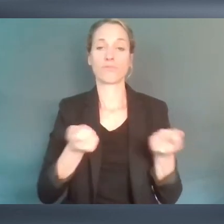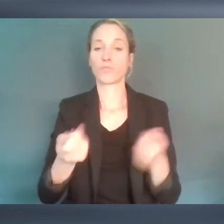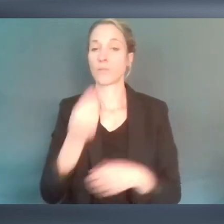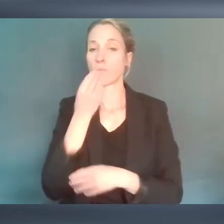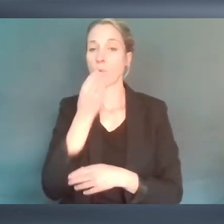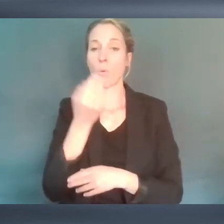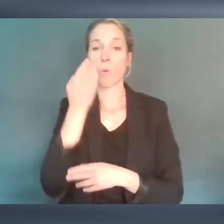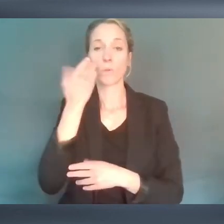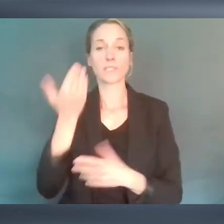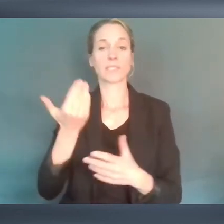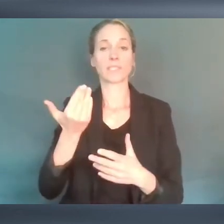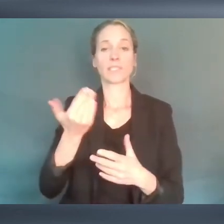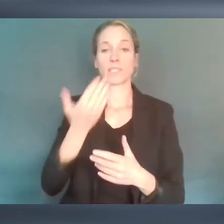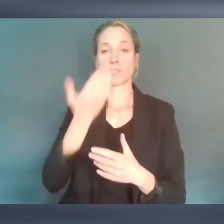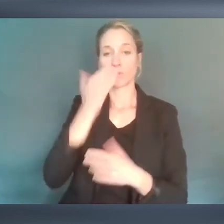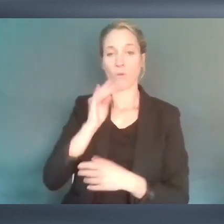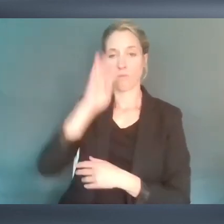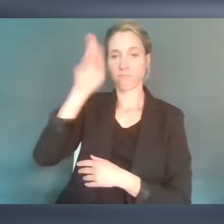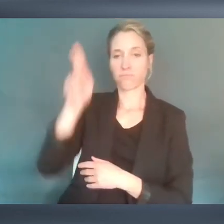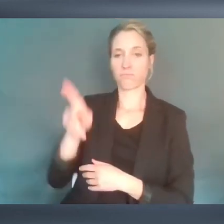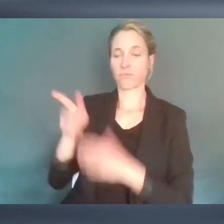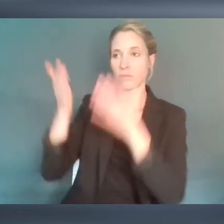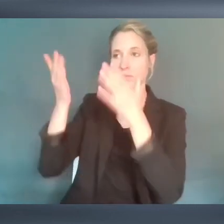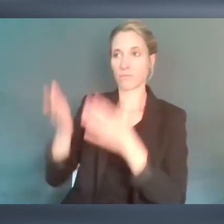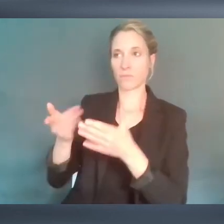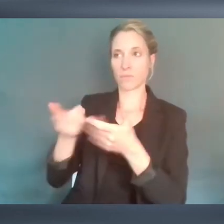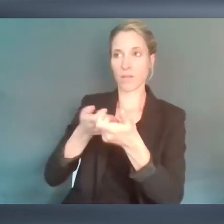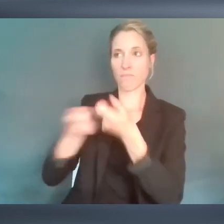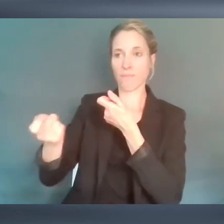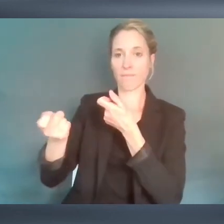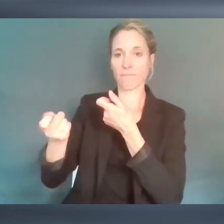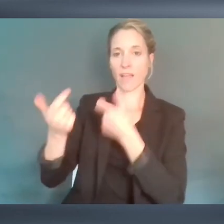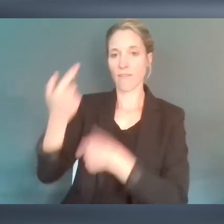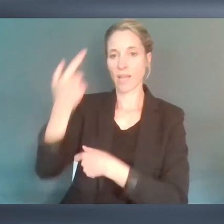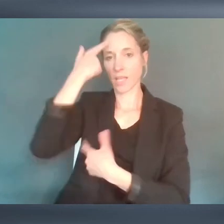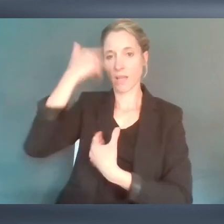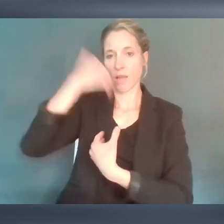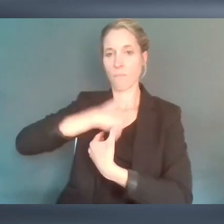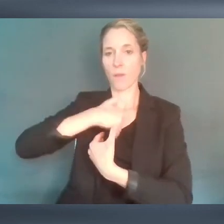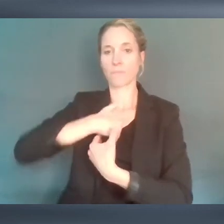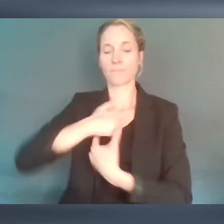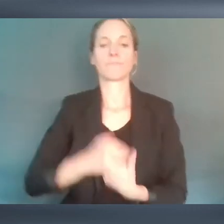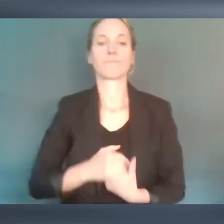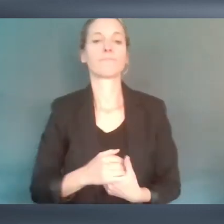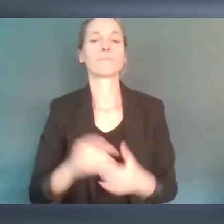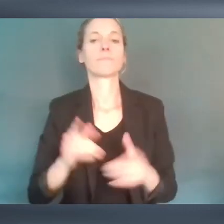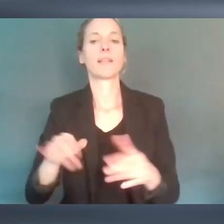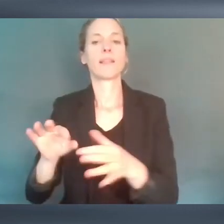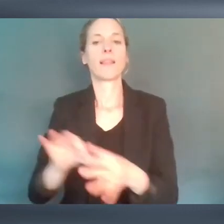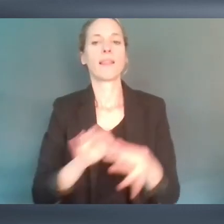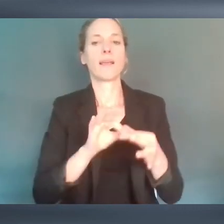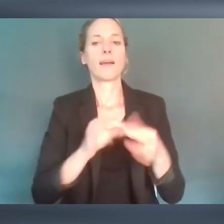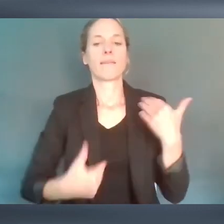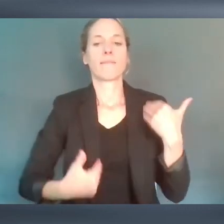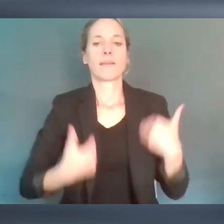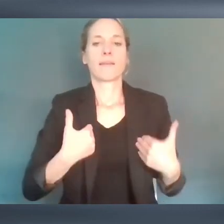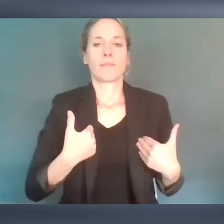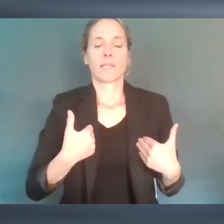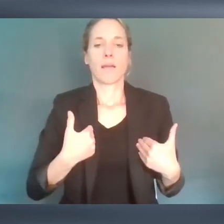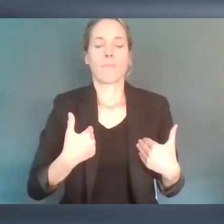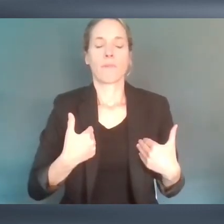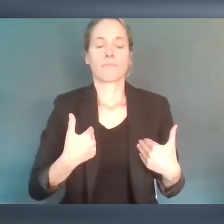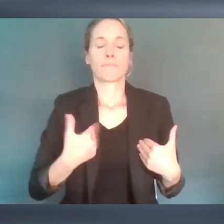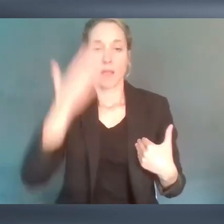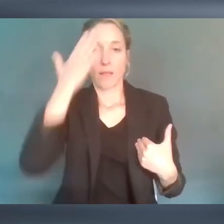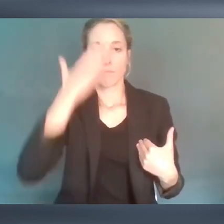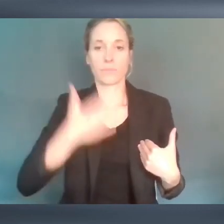n'est pas authentique. Et il y a un lien ici à faire avec le handicap, on n'a pas le choix. En tout cas pour moi, je n'ai